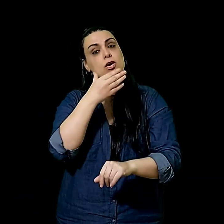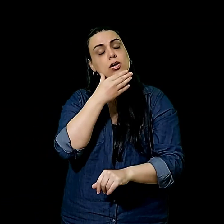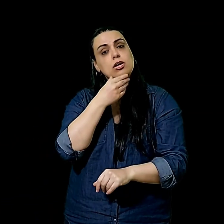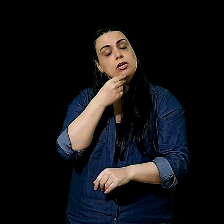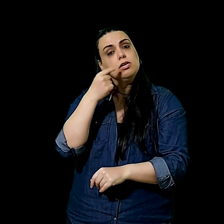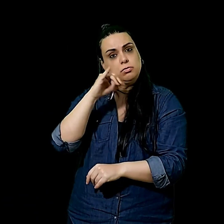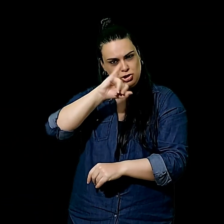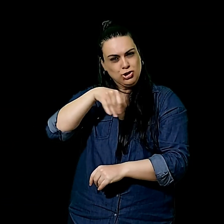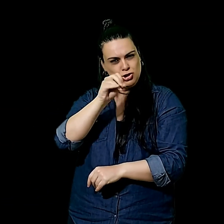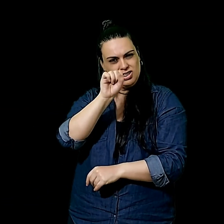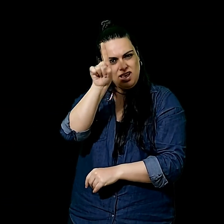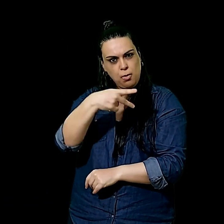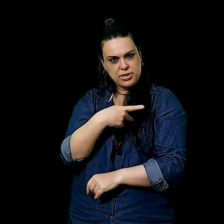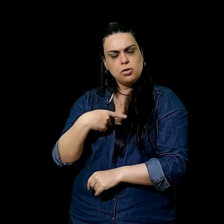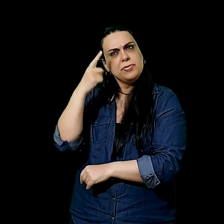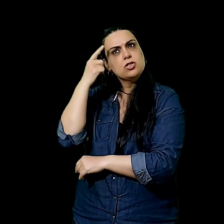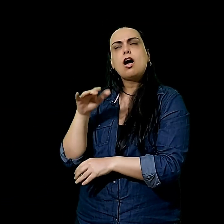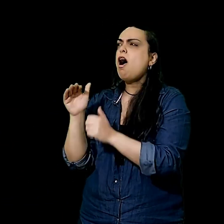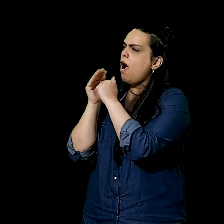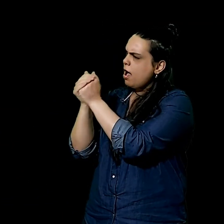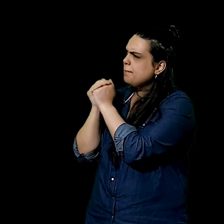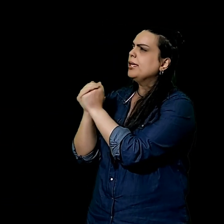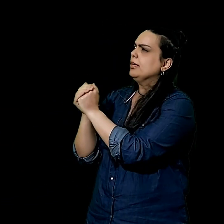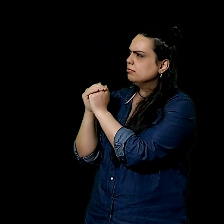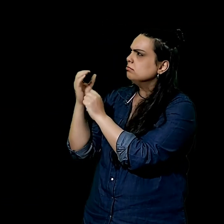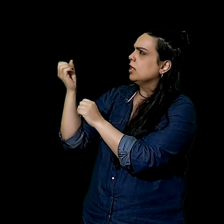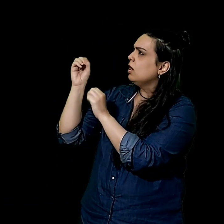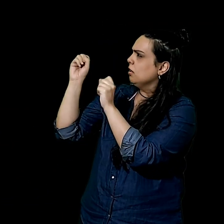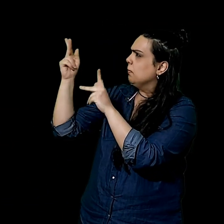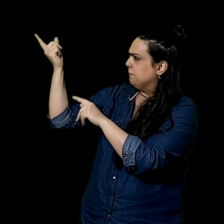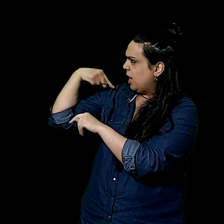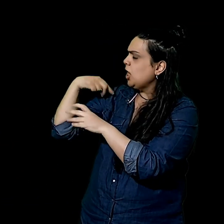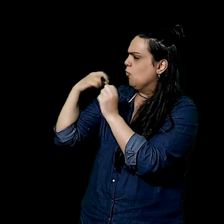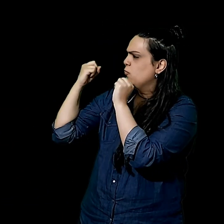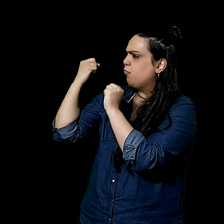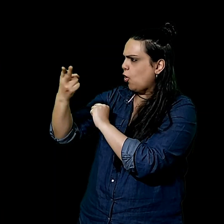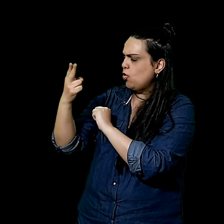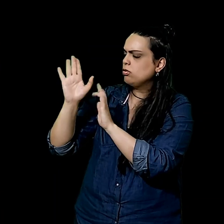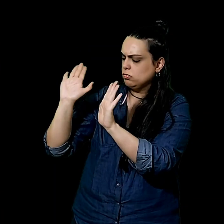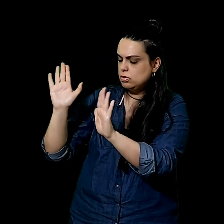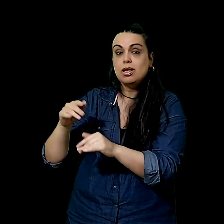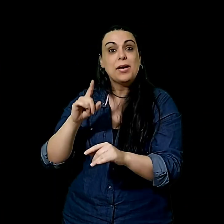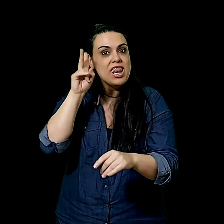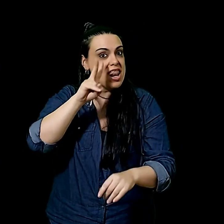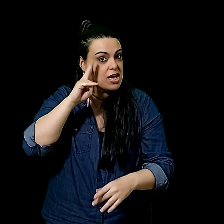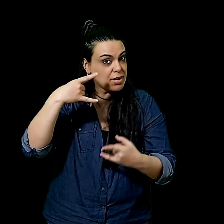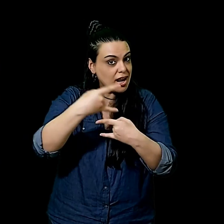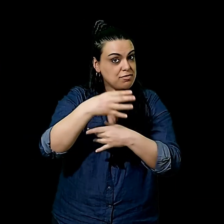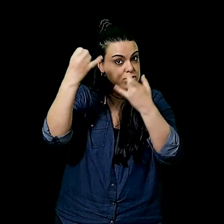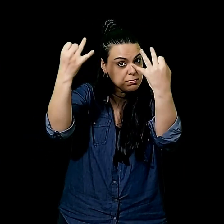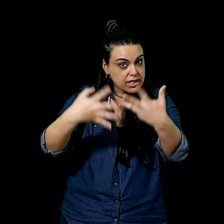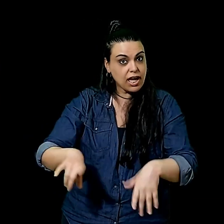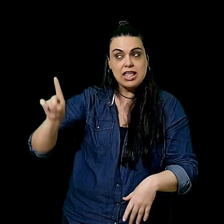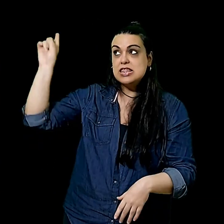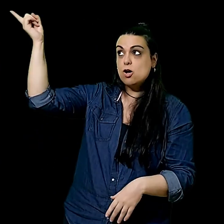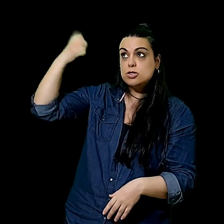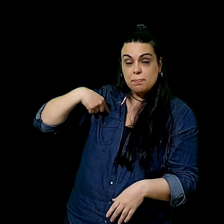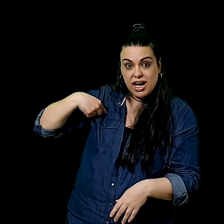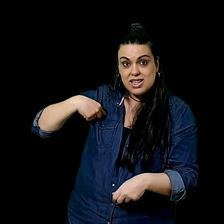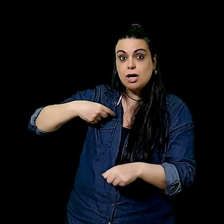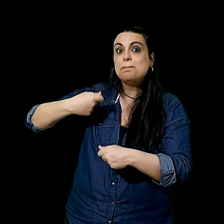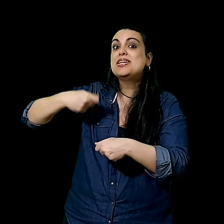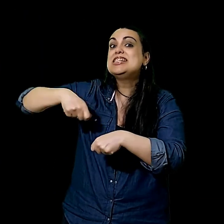consigo: amém, eu vou fazer isso. Mas lembra de uma das nossas lives aqui? Quando a gente falou que obediência não é só fazer o que Deus manda, mas é fazer o que Ele